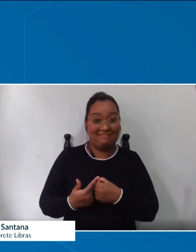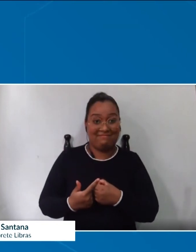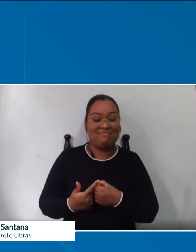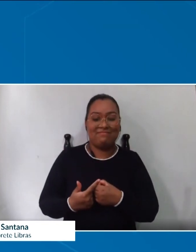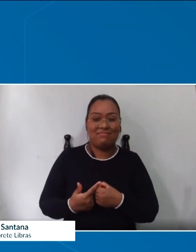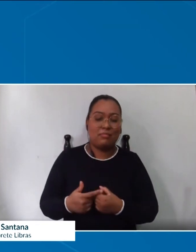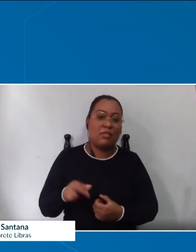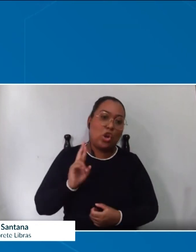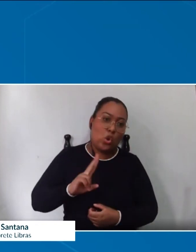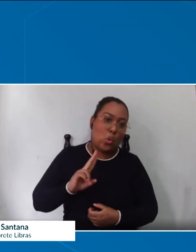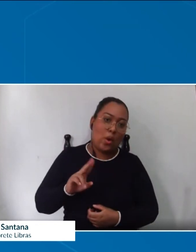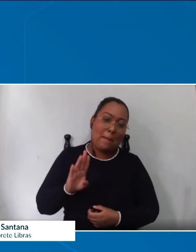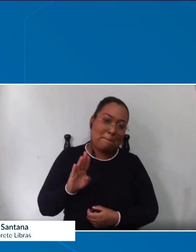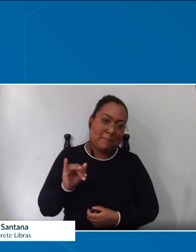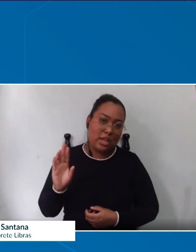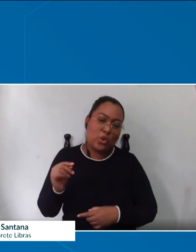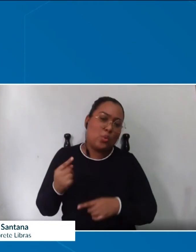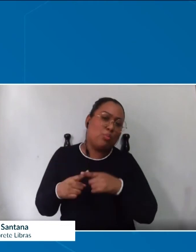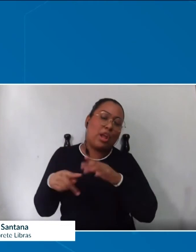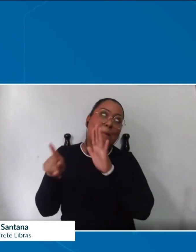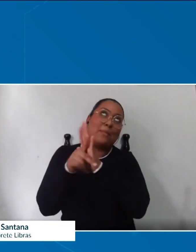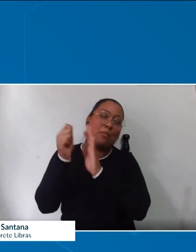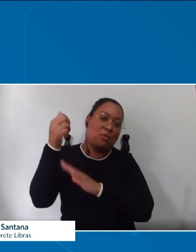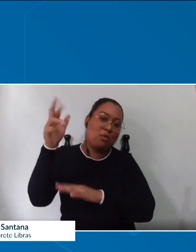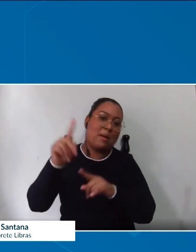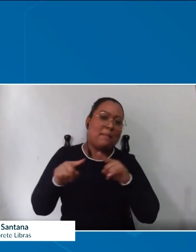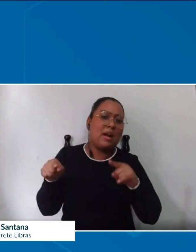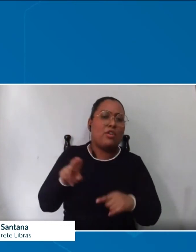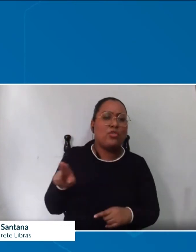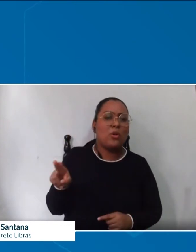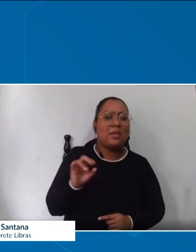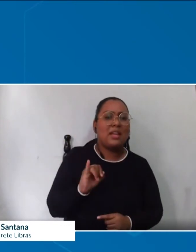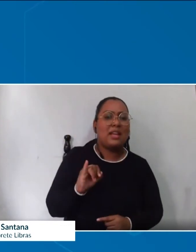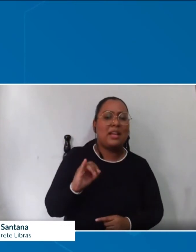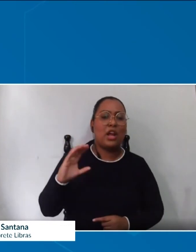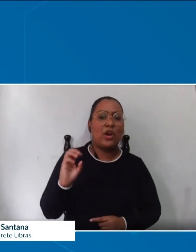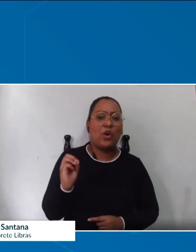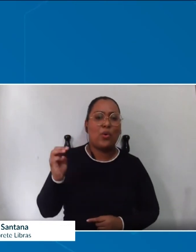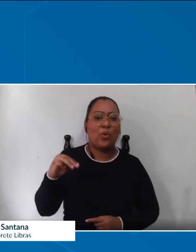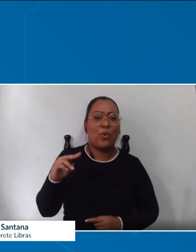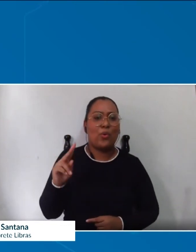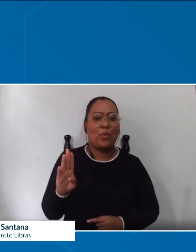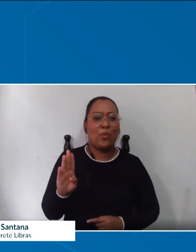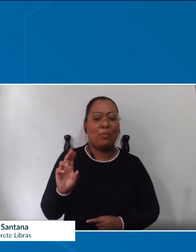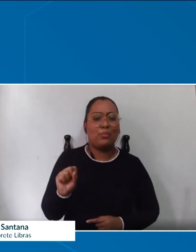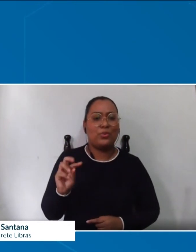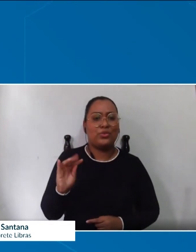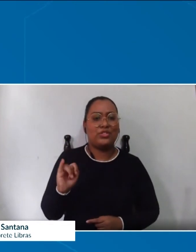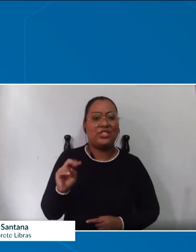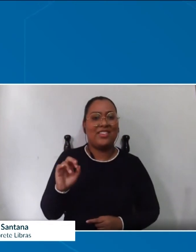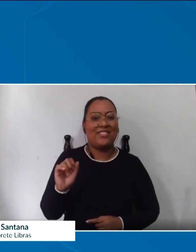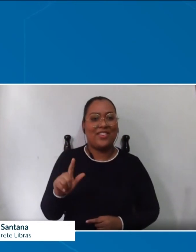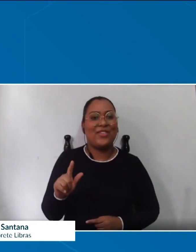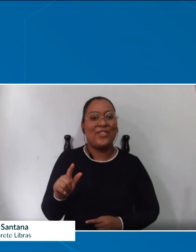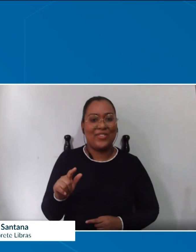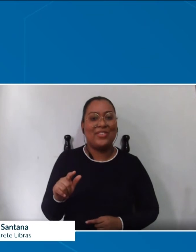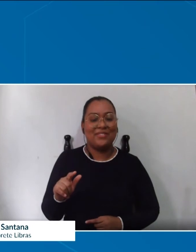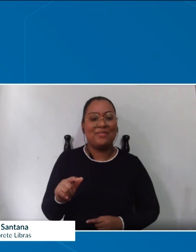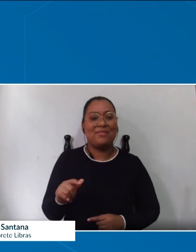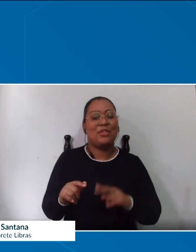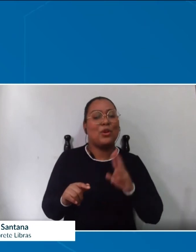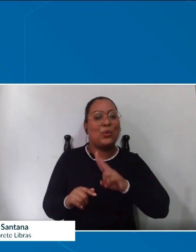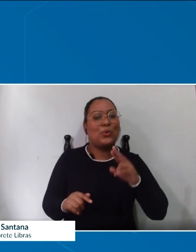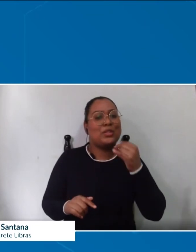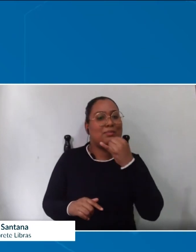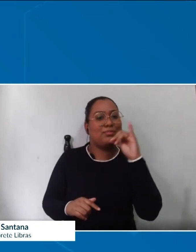mas é chamado de e-combustíveis, que é exatamente uma parte elétrica, você usa energia